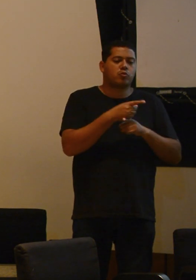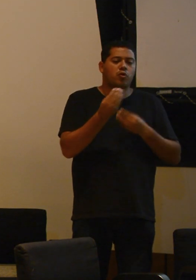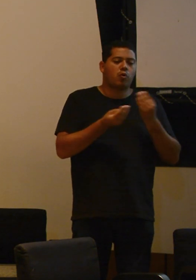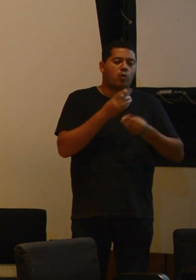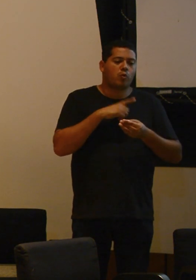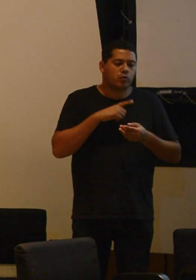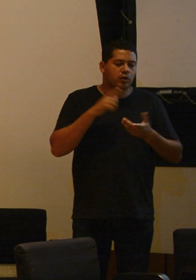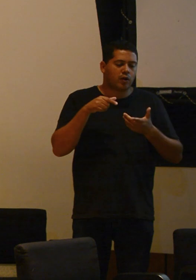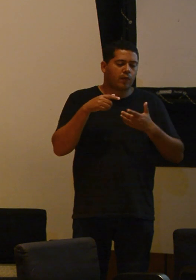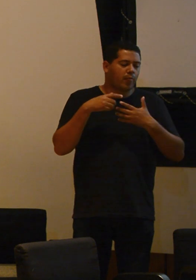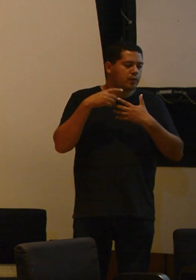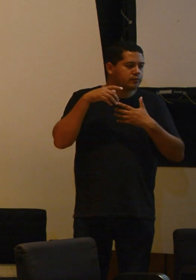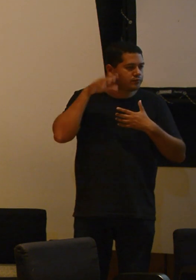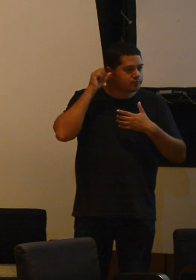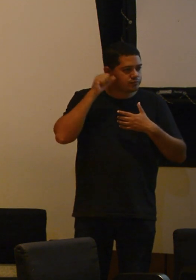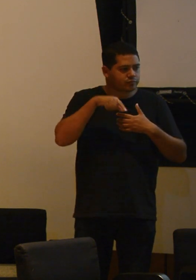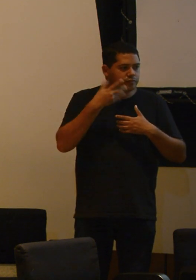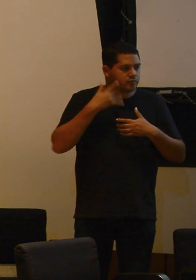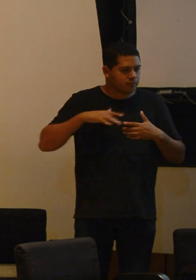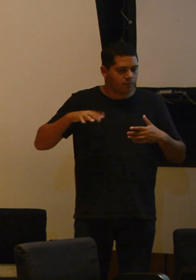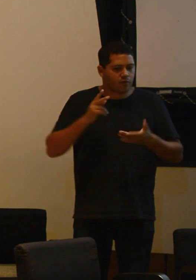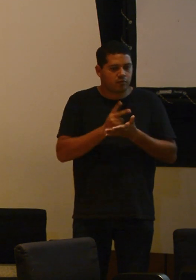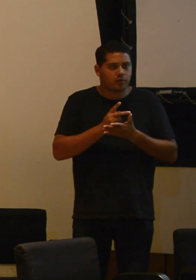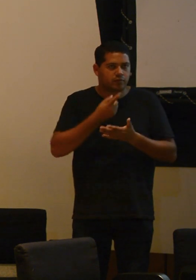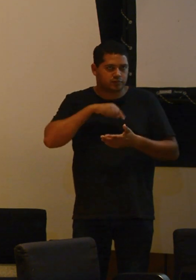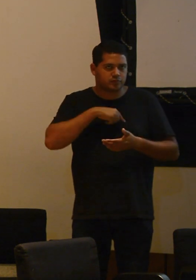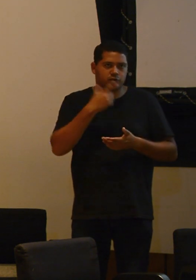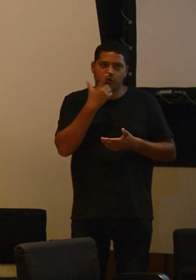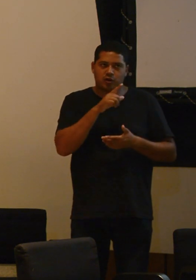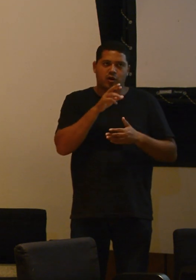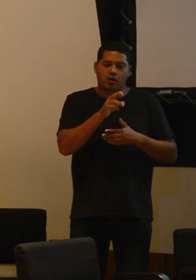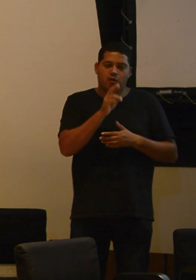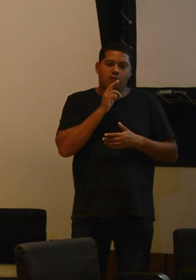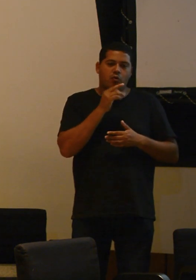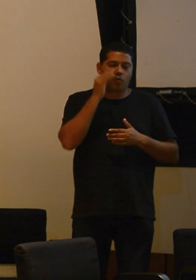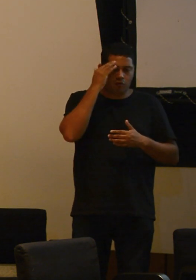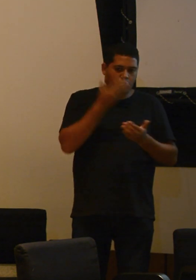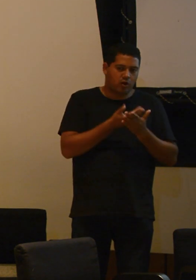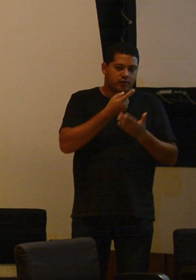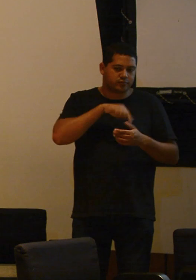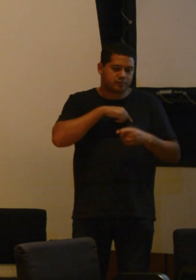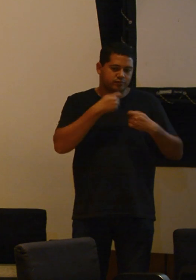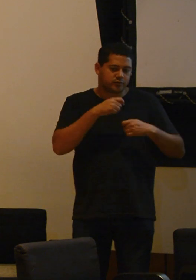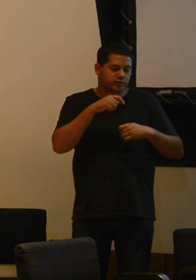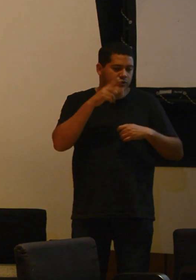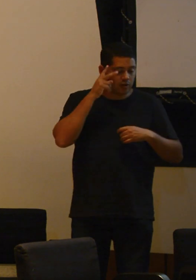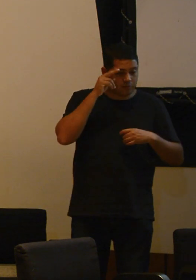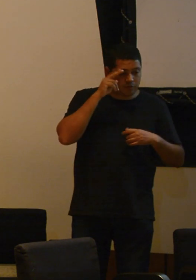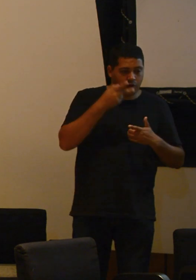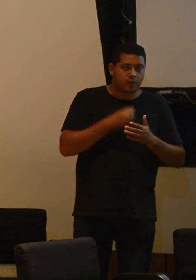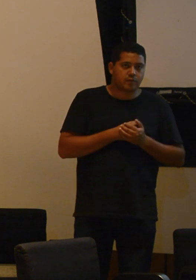auditivo daquela criança. E mesmo que a gente consiga respostas confiáveis, a gente tem que lembrar que a avaliação audiológica